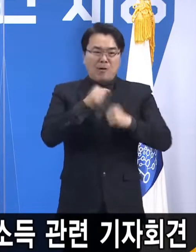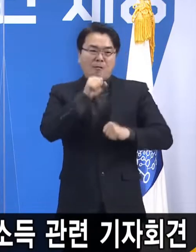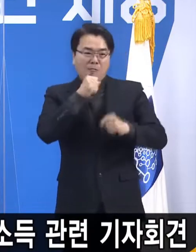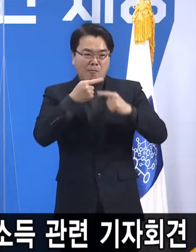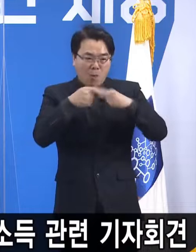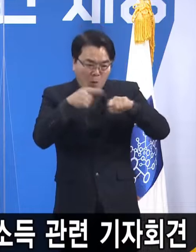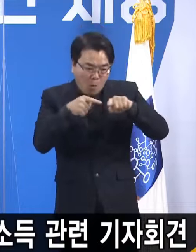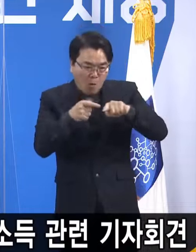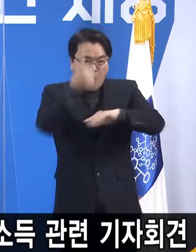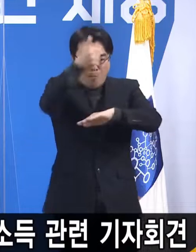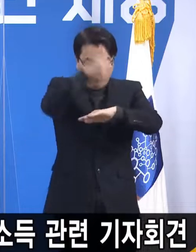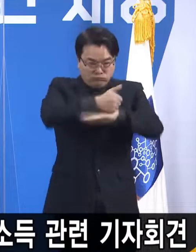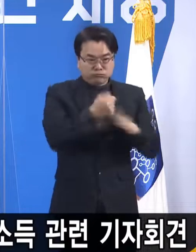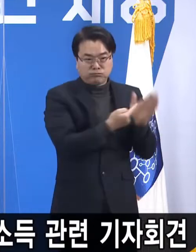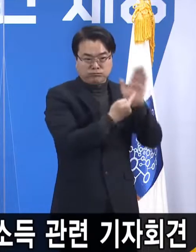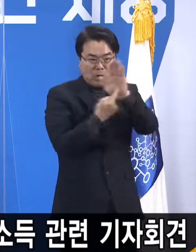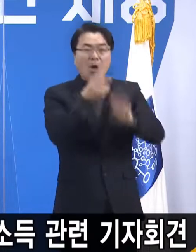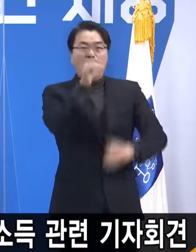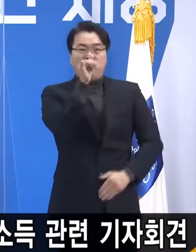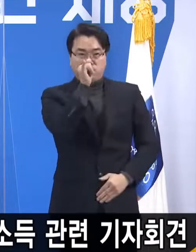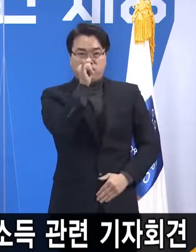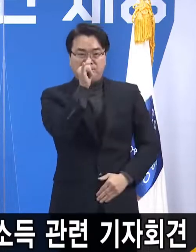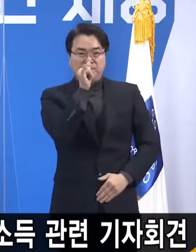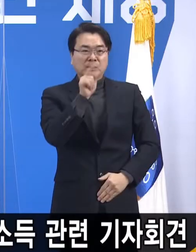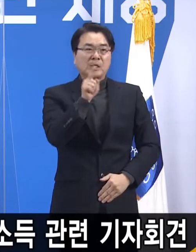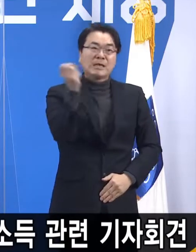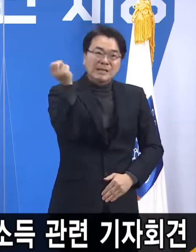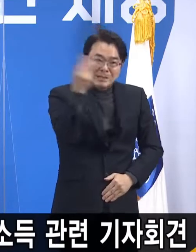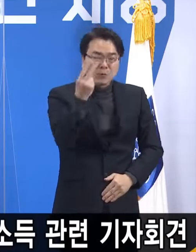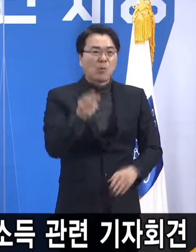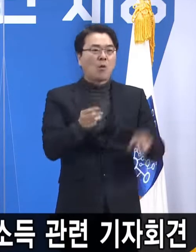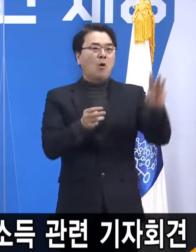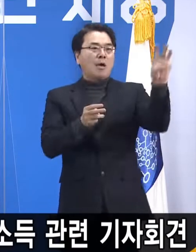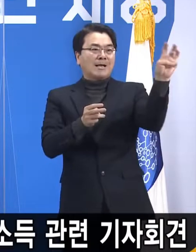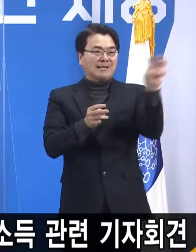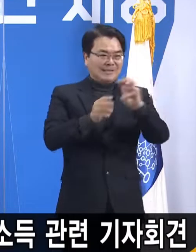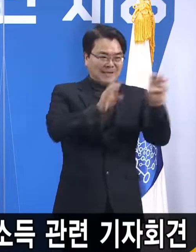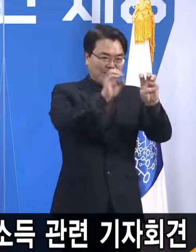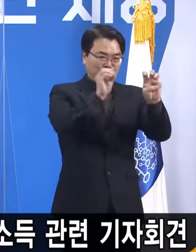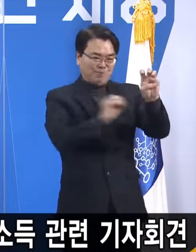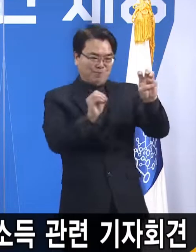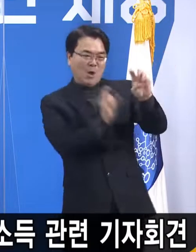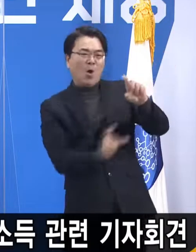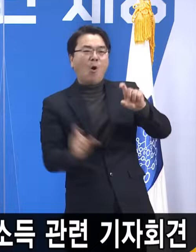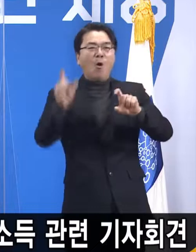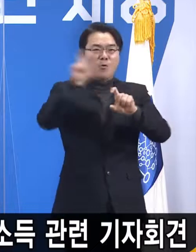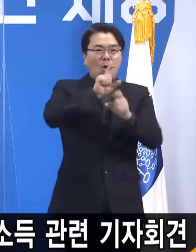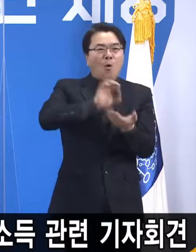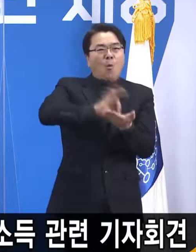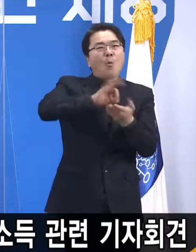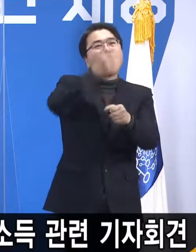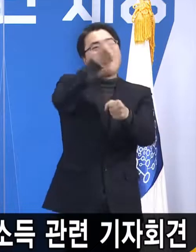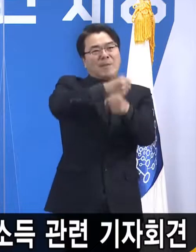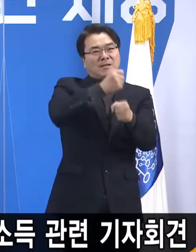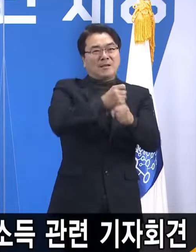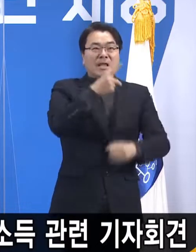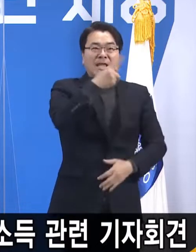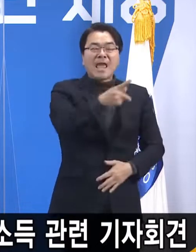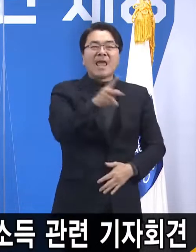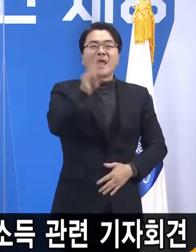있습니다. 그리고 30%나 되는 추가 소비를 이끌어냈다라는